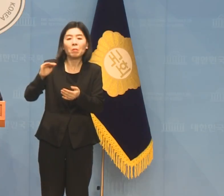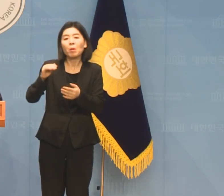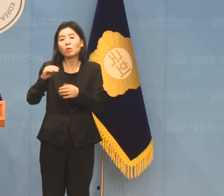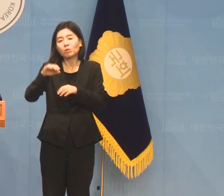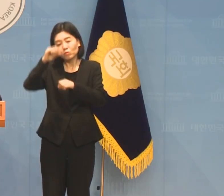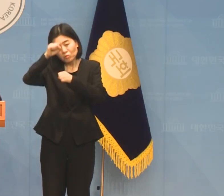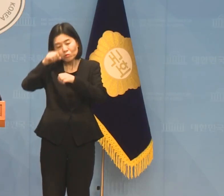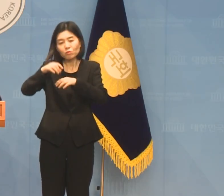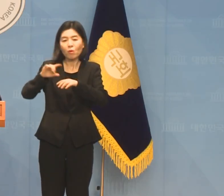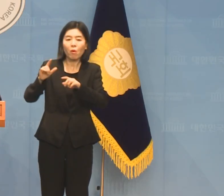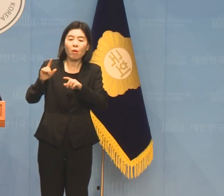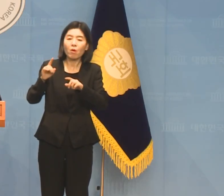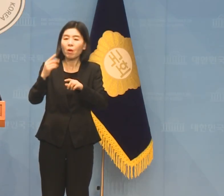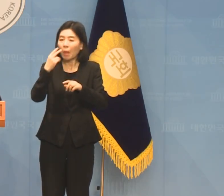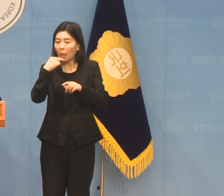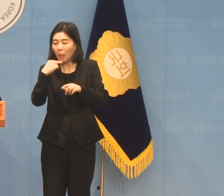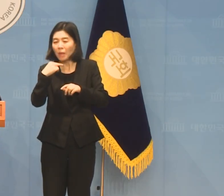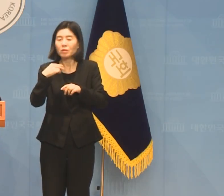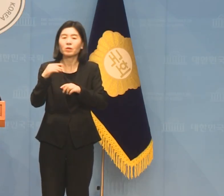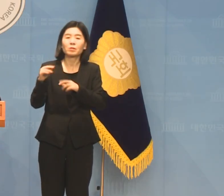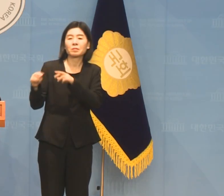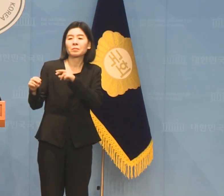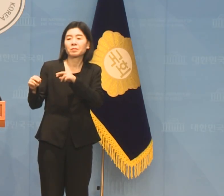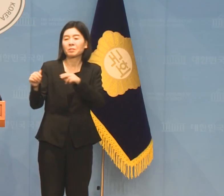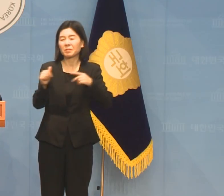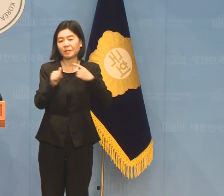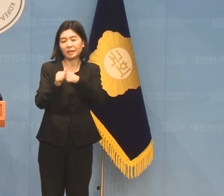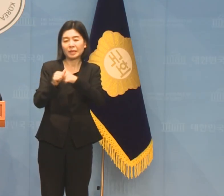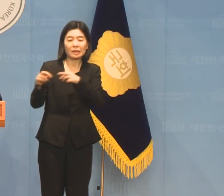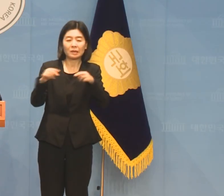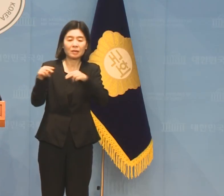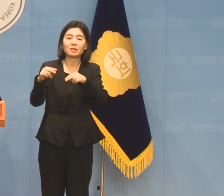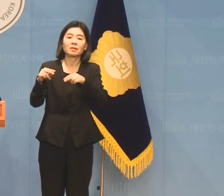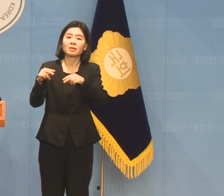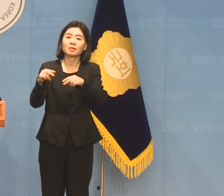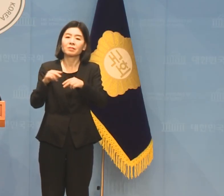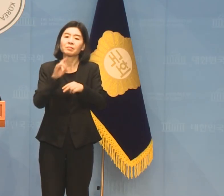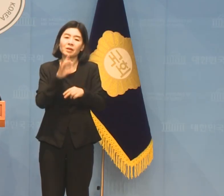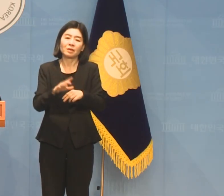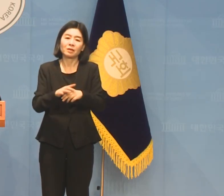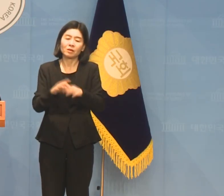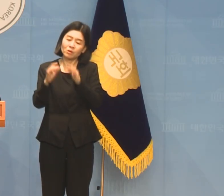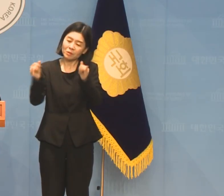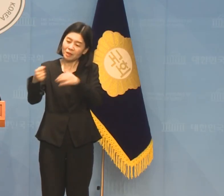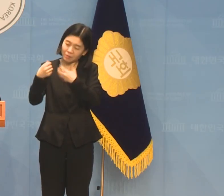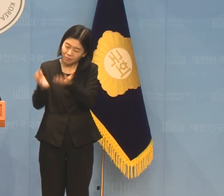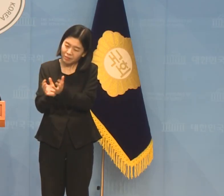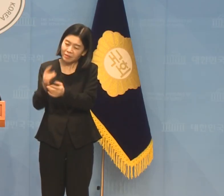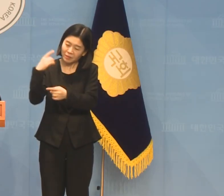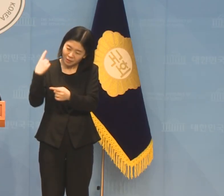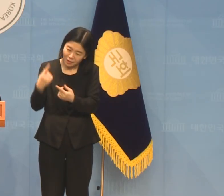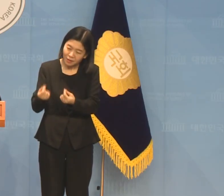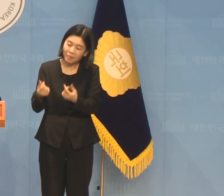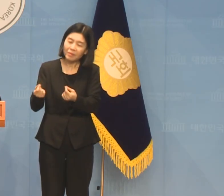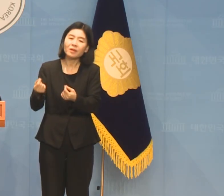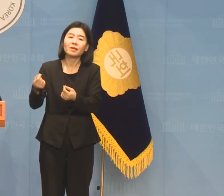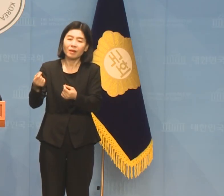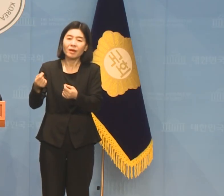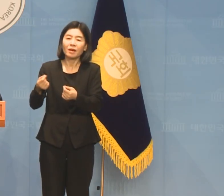부끄러운 비난만 난무했습니다. 그야말로 국민의힘답다라는 한 줄 평을 할 수밖에